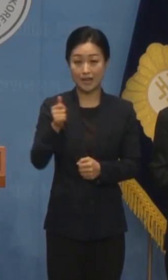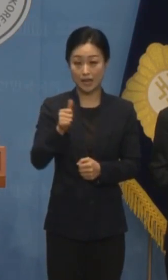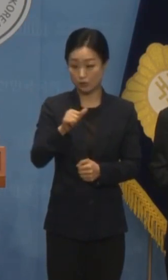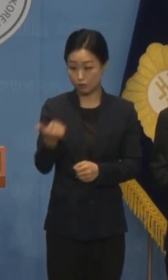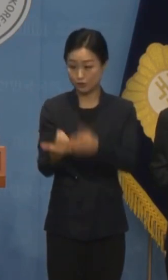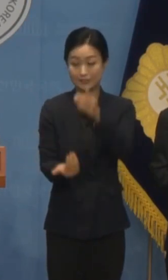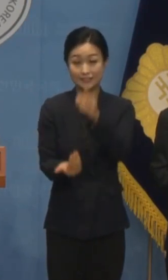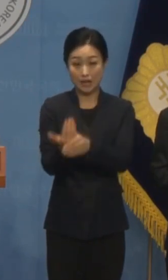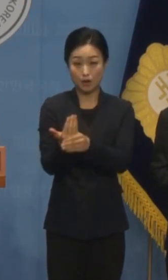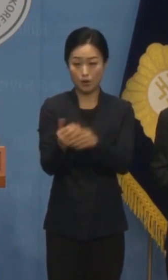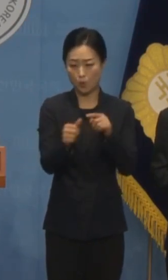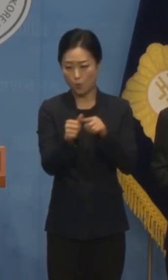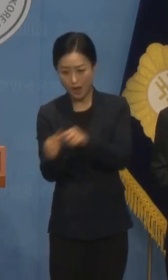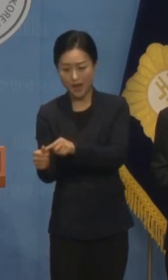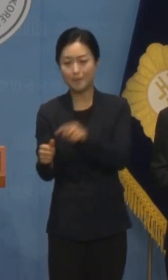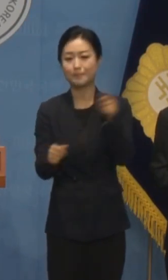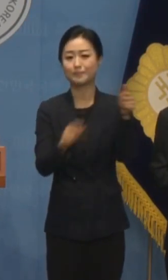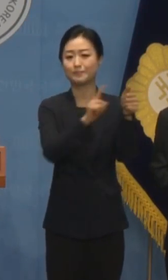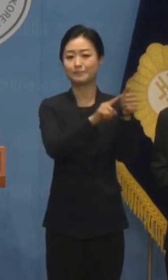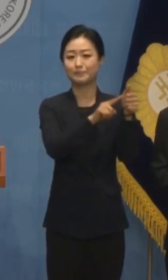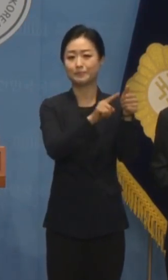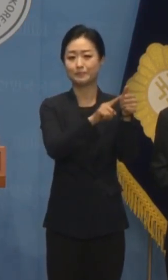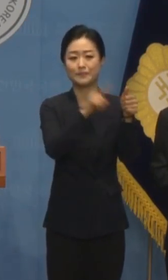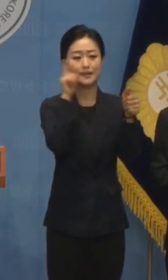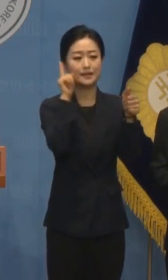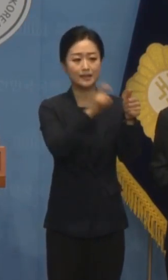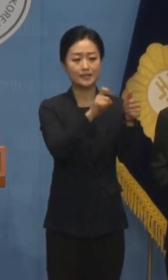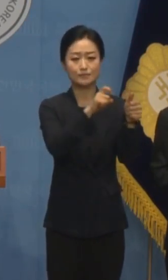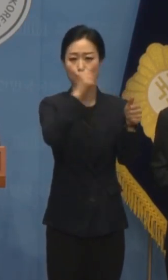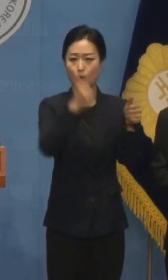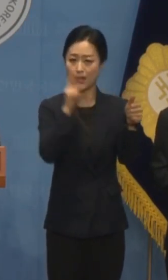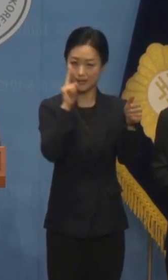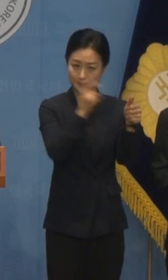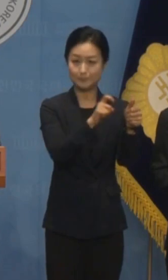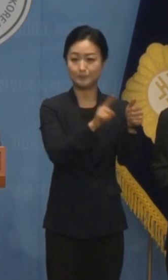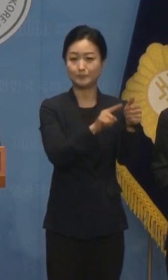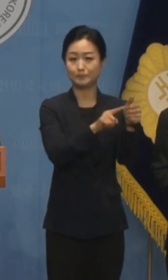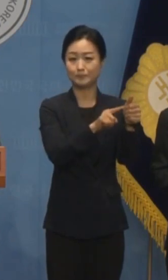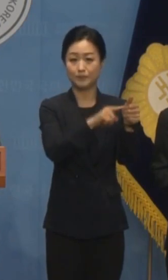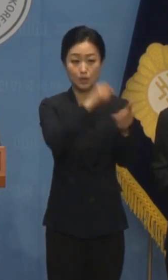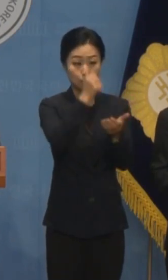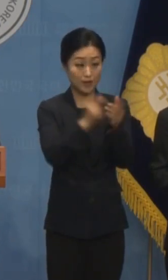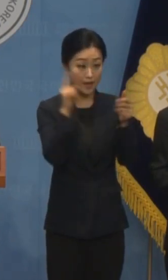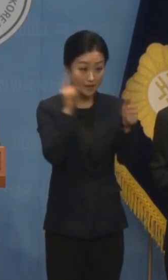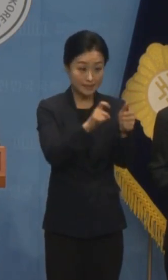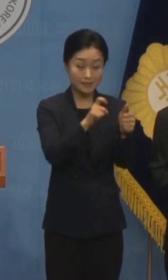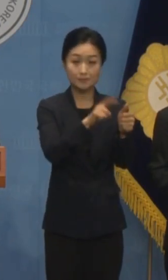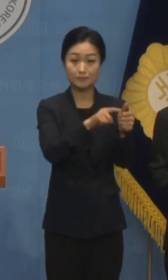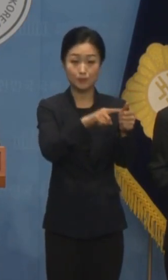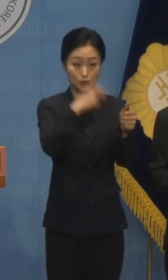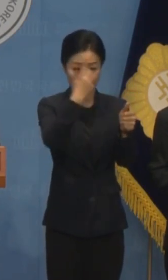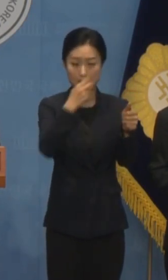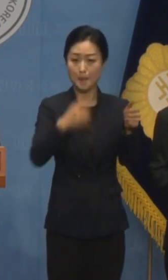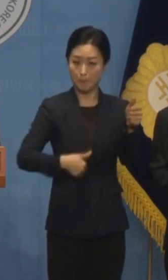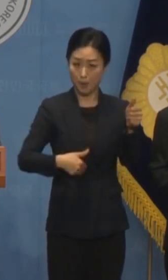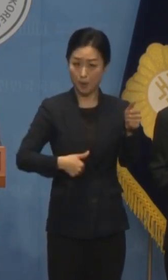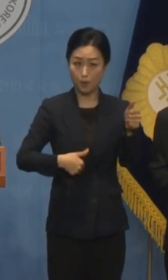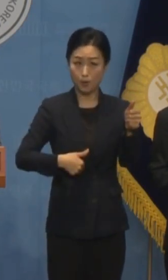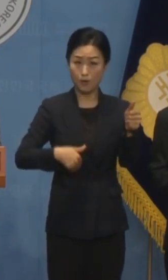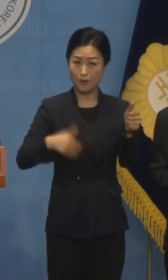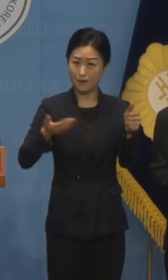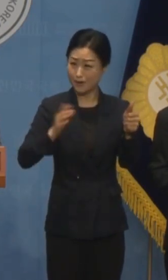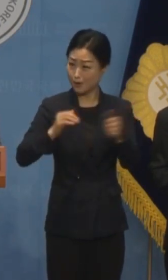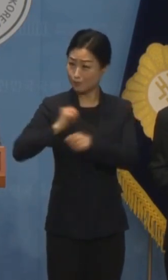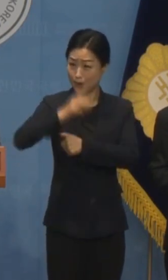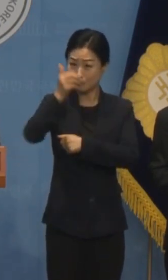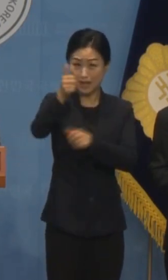순직 사건 외압 의혹의 핵심 관련자입니다. 피의자로 입건해도 모자랄 사람을 국방부